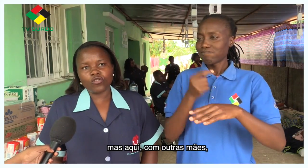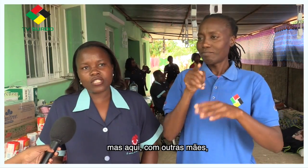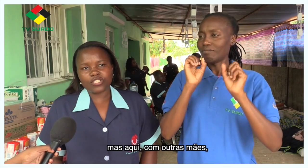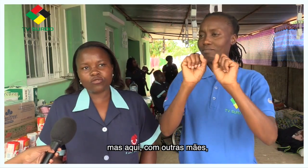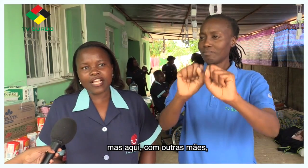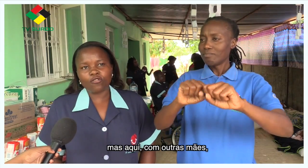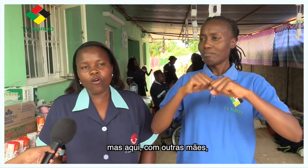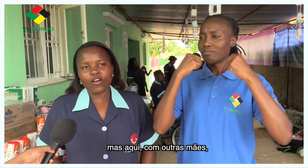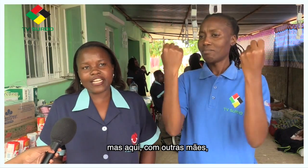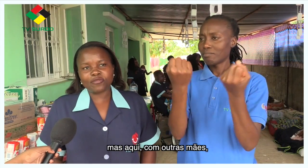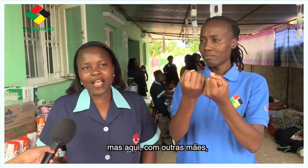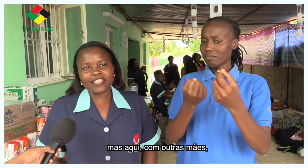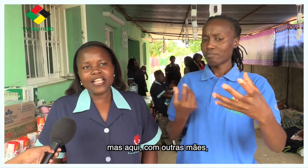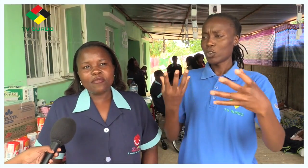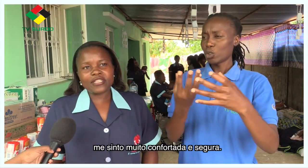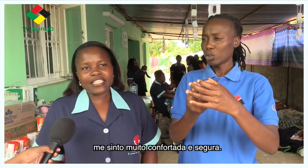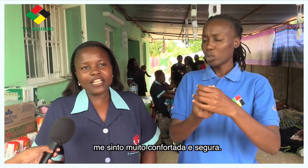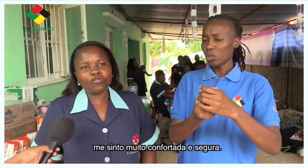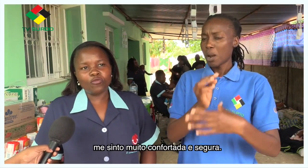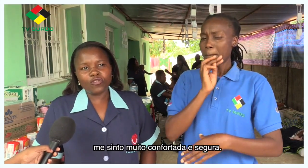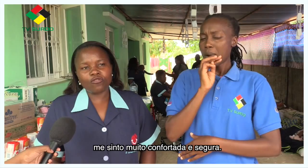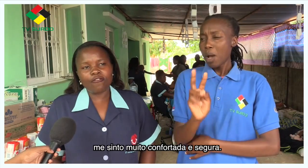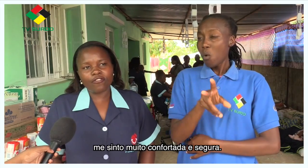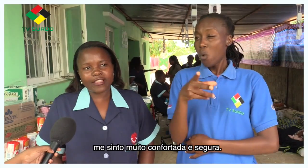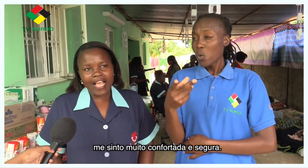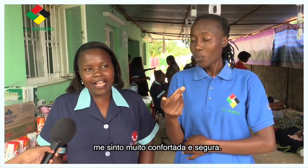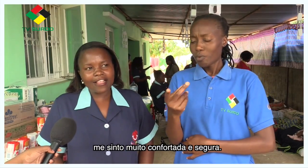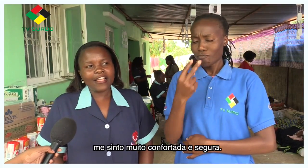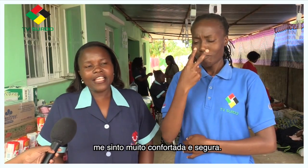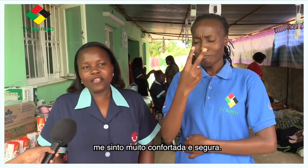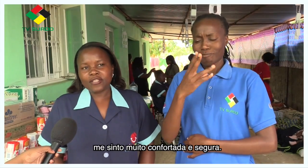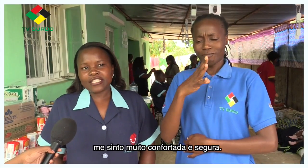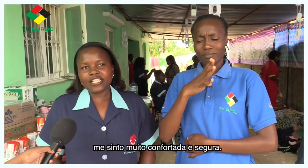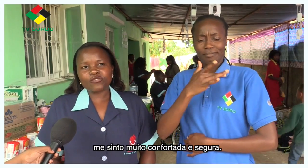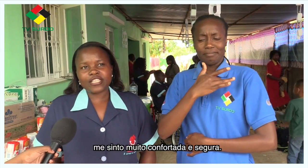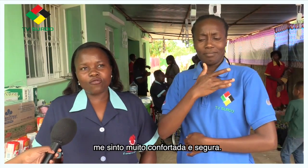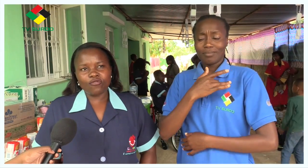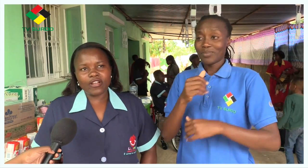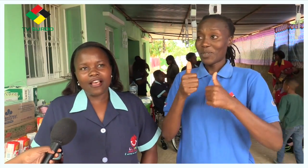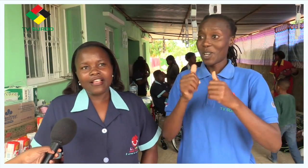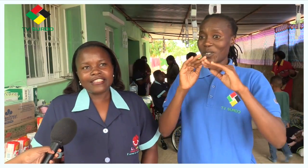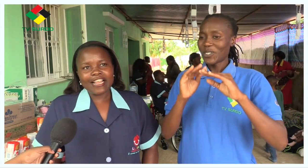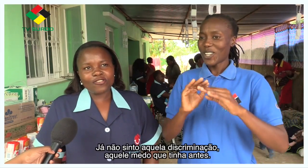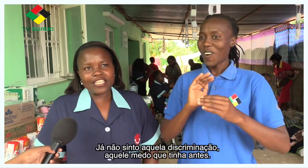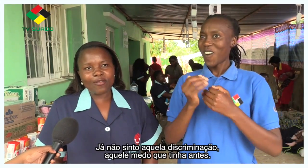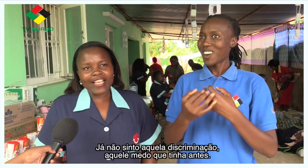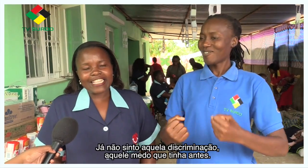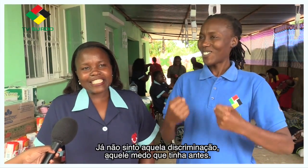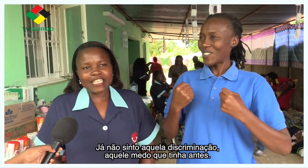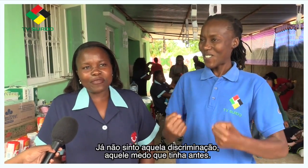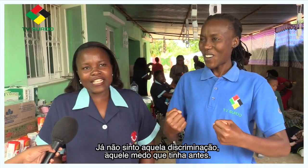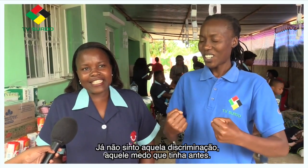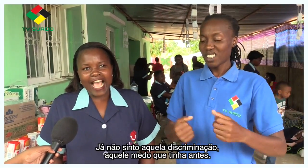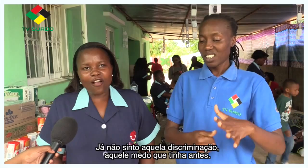estou se juntando com outras mães, me sinto muito confortada e me sinto segura. Já não sinto